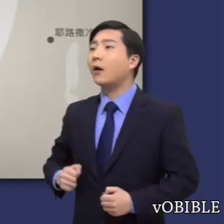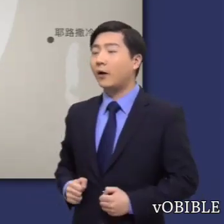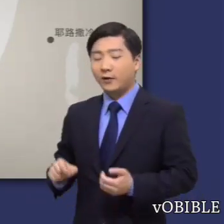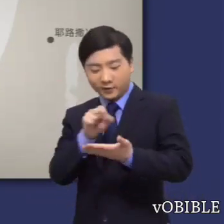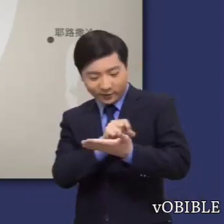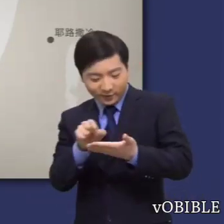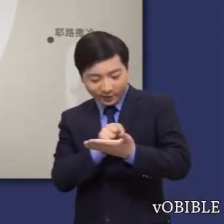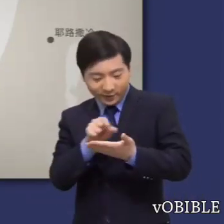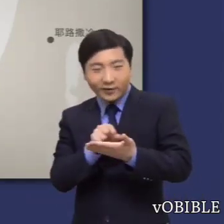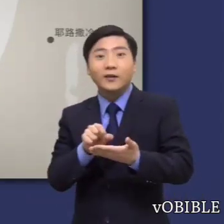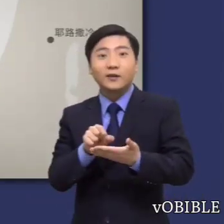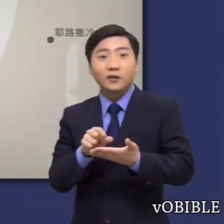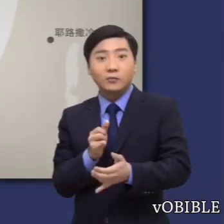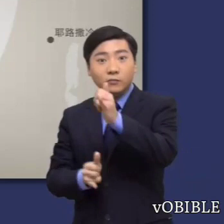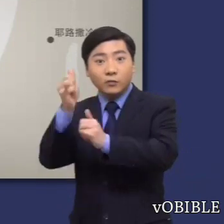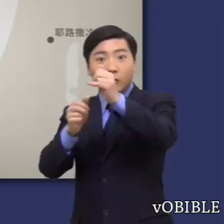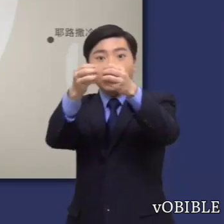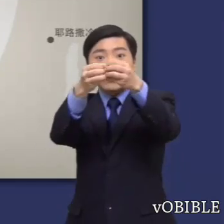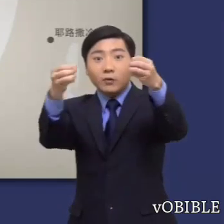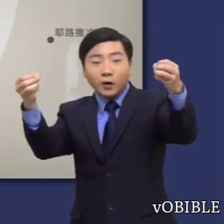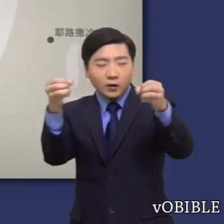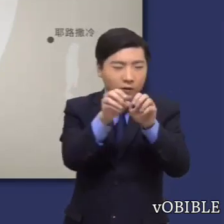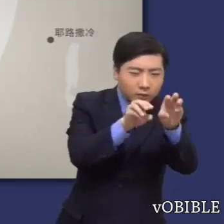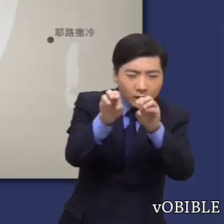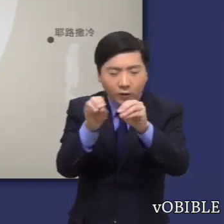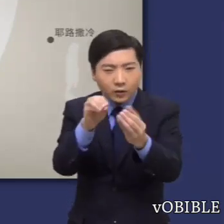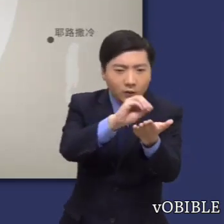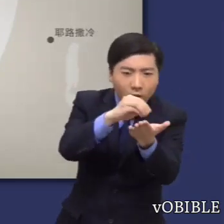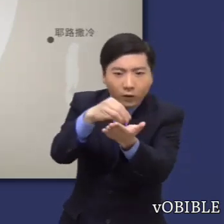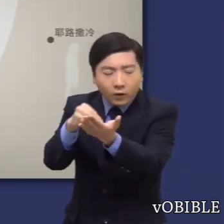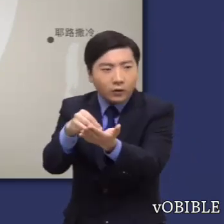人，他还查阅了可靠的历史文件作为依据。